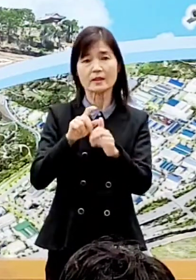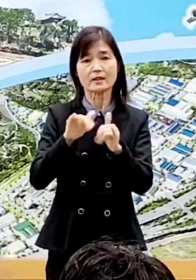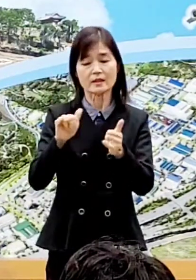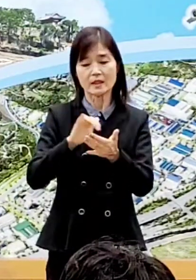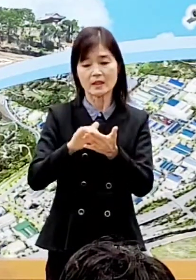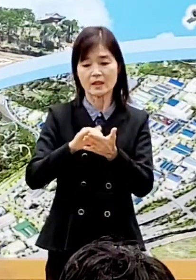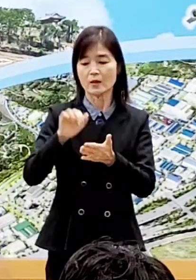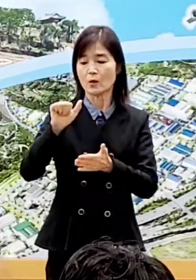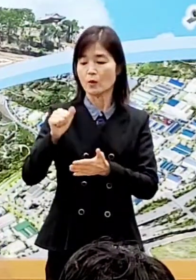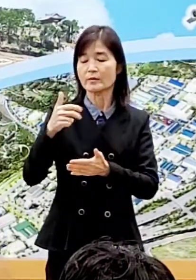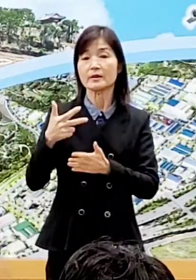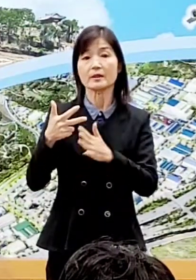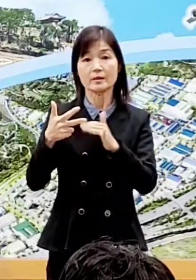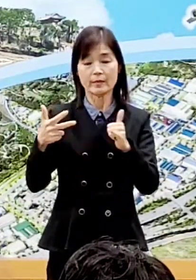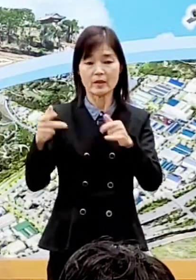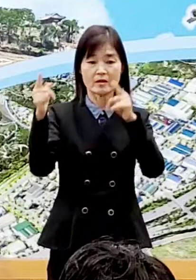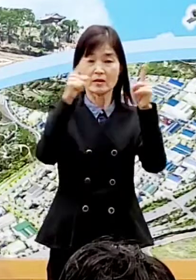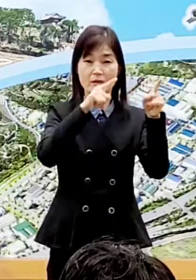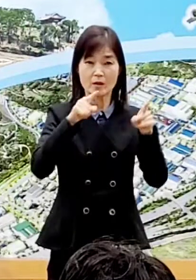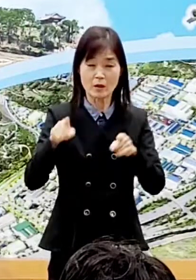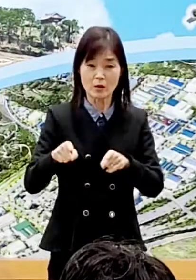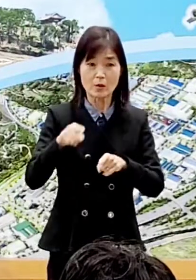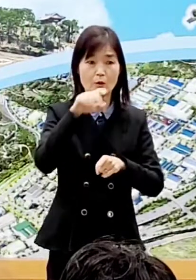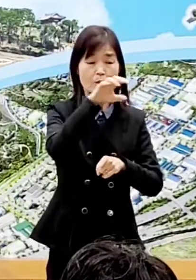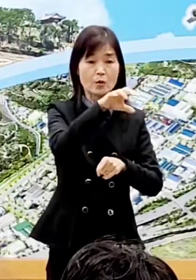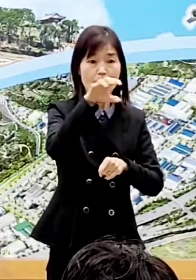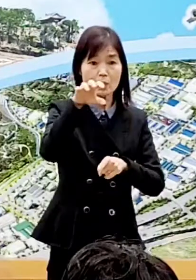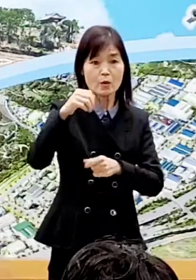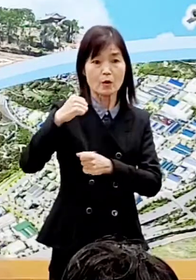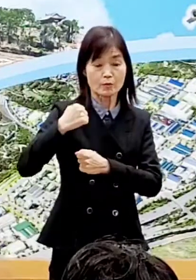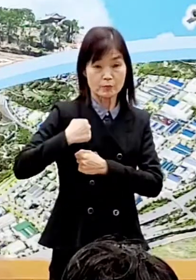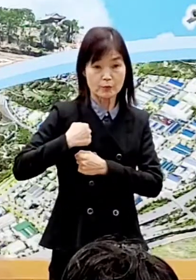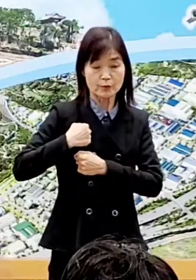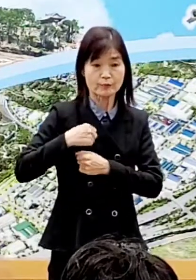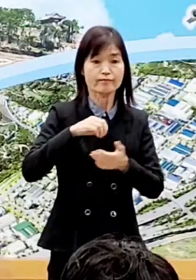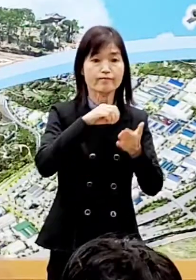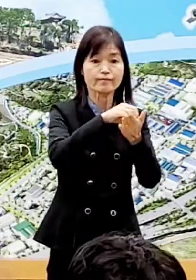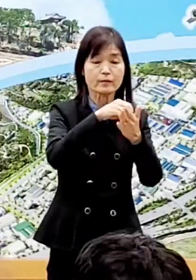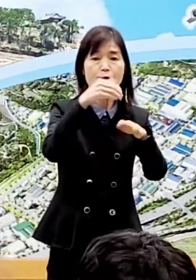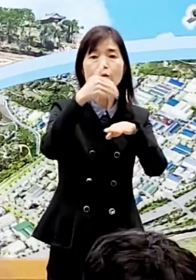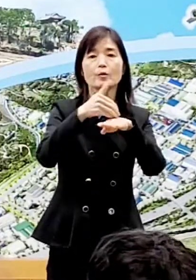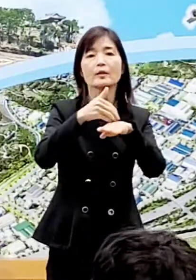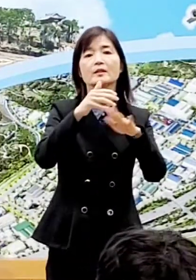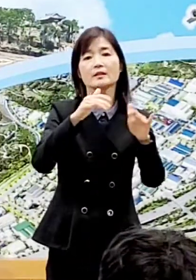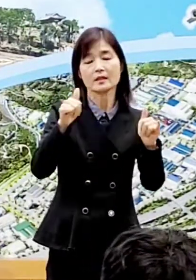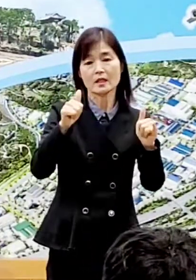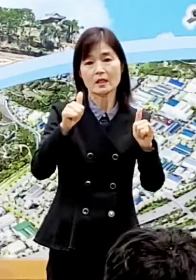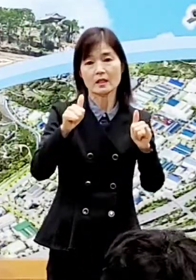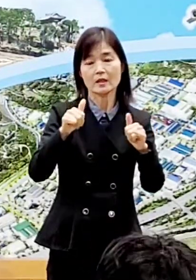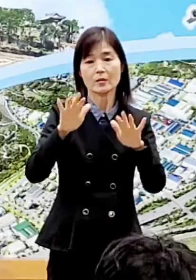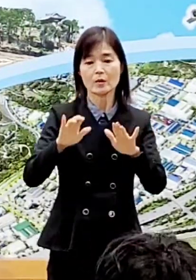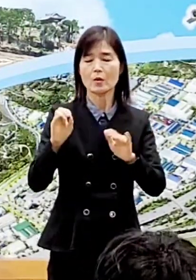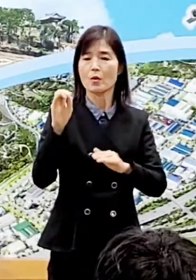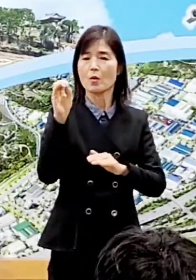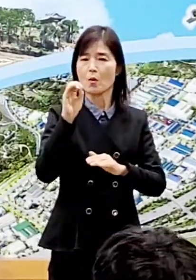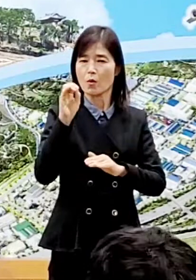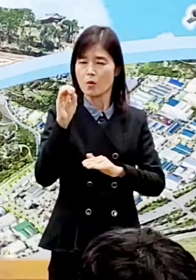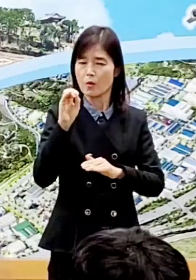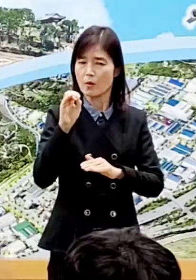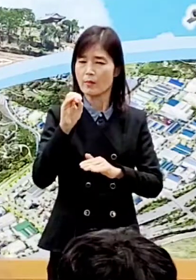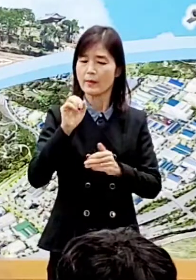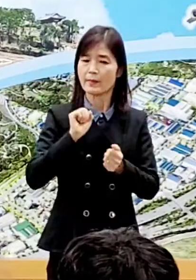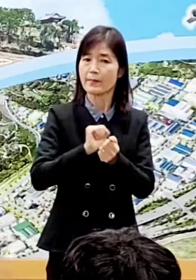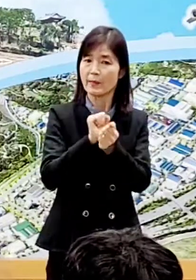받은 57명은 전국 각지에서 해당 부대로 입소한 훈련병으로, 이는 오미크론